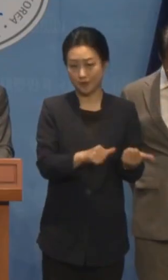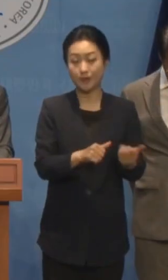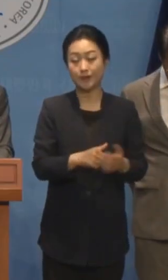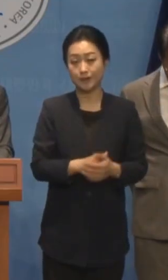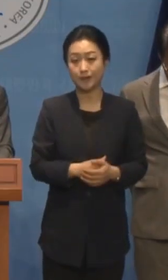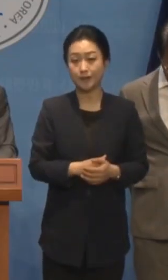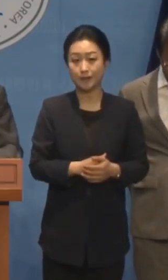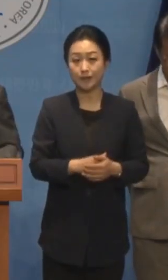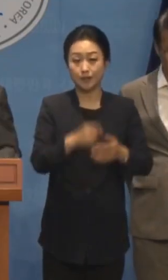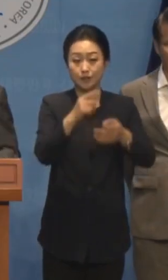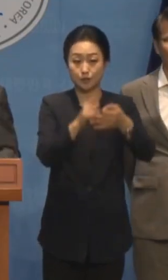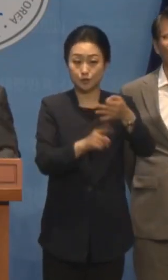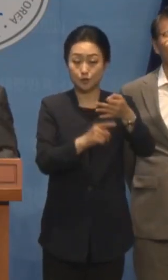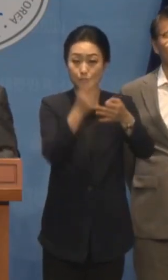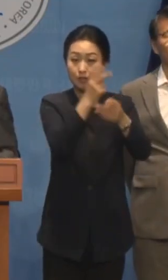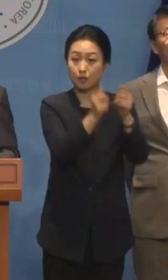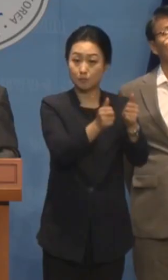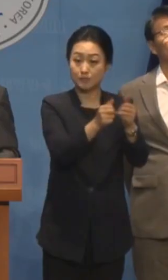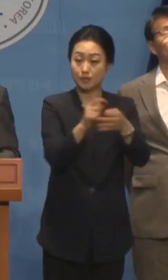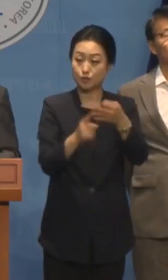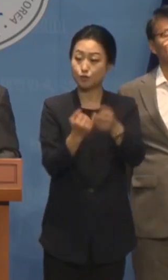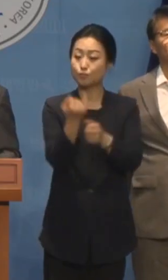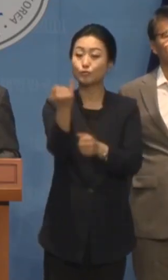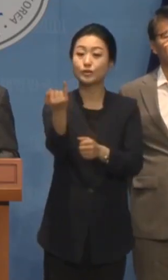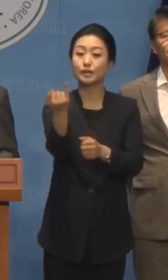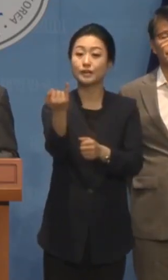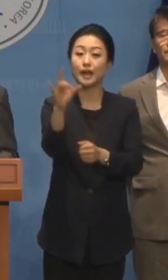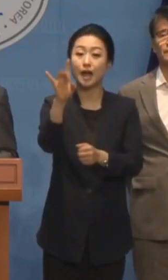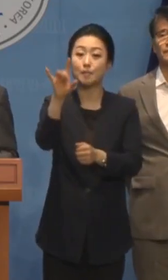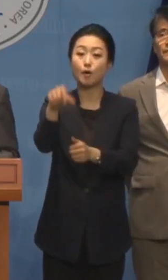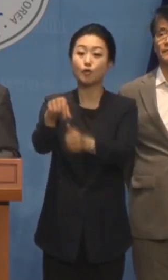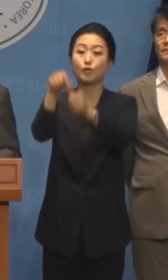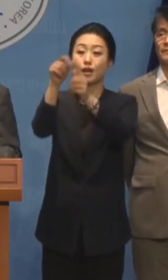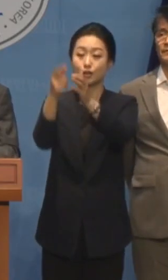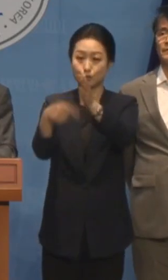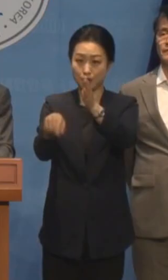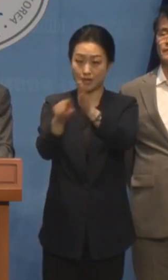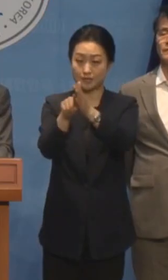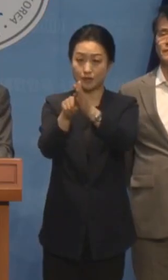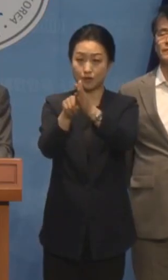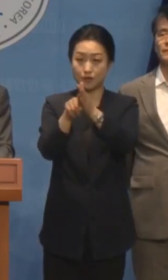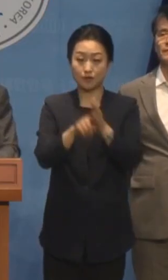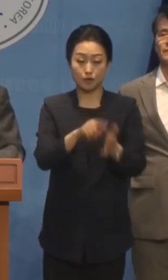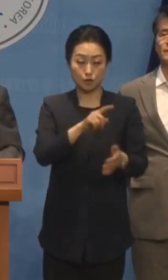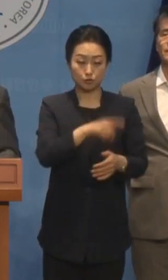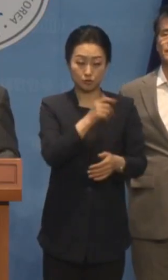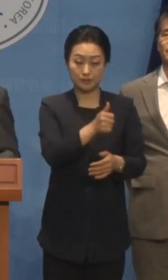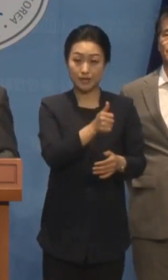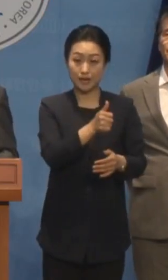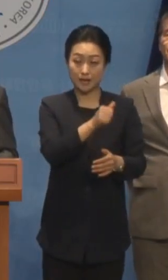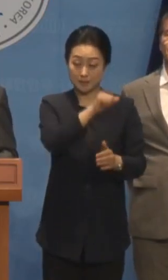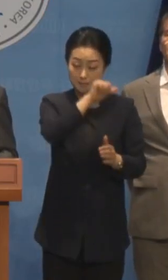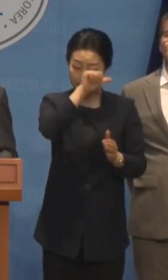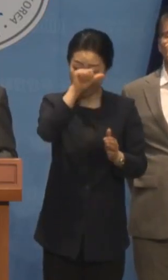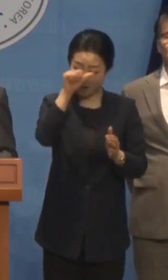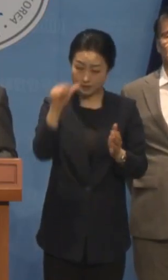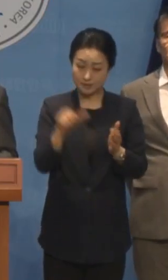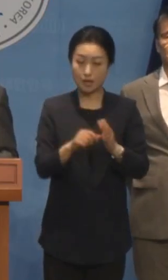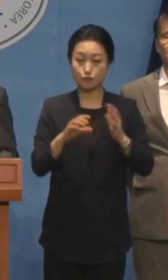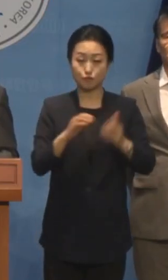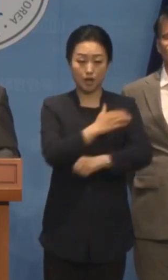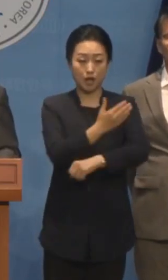정권과 검찰은 김건희 여사 단 한 사람을 구하기 위해서 강직했던 공직자가 평생을